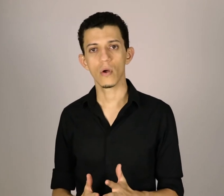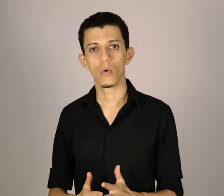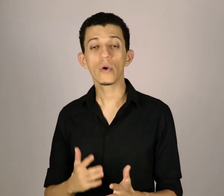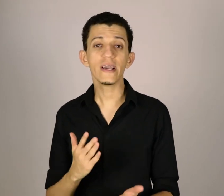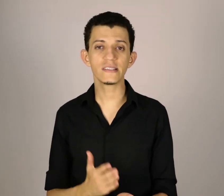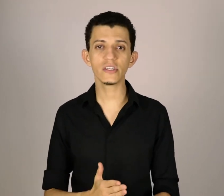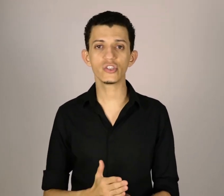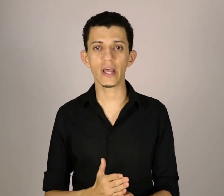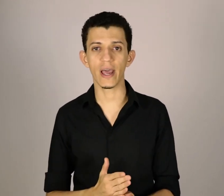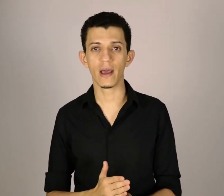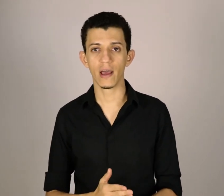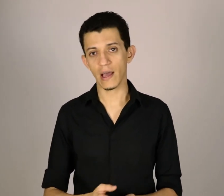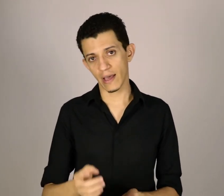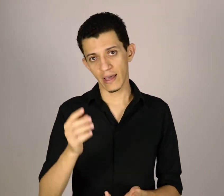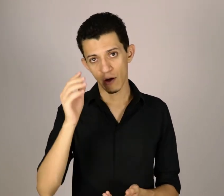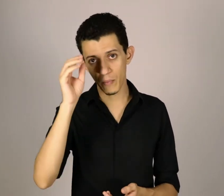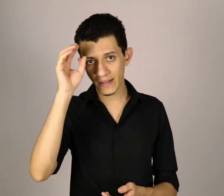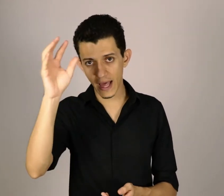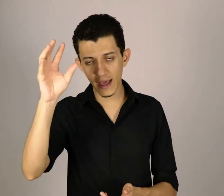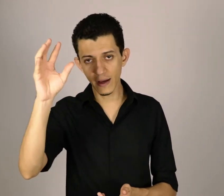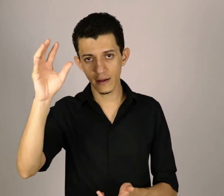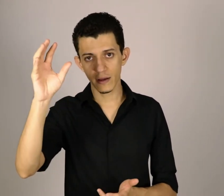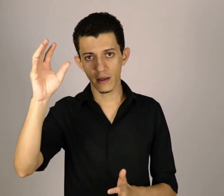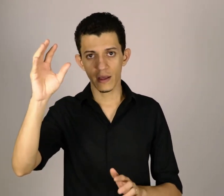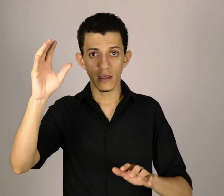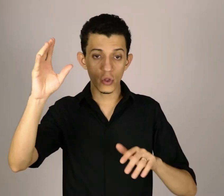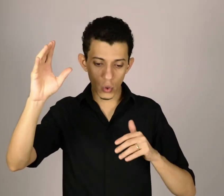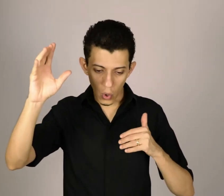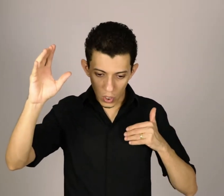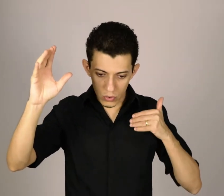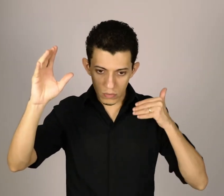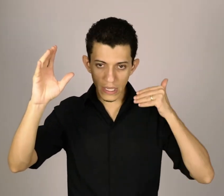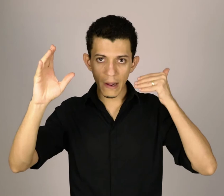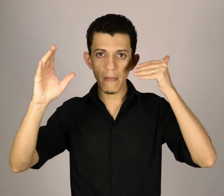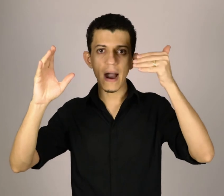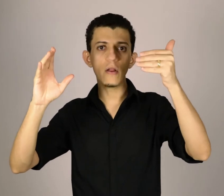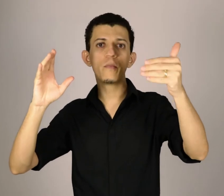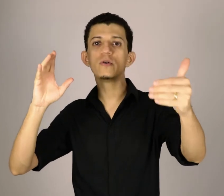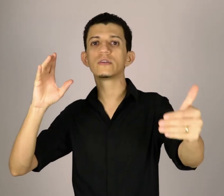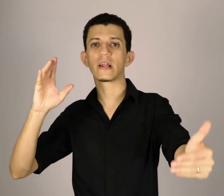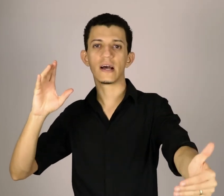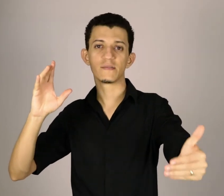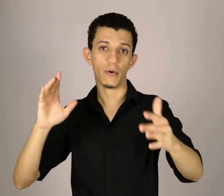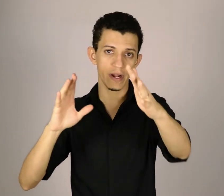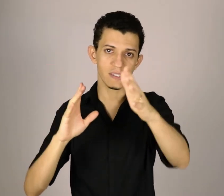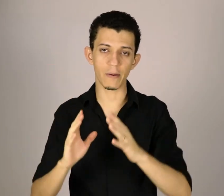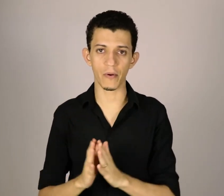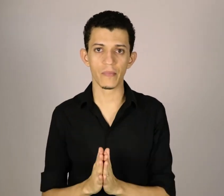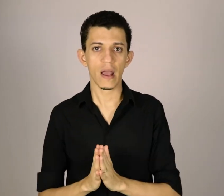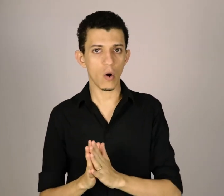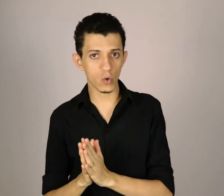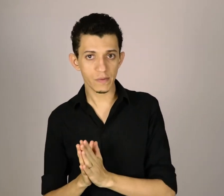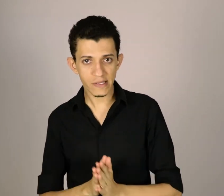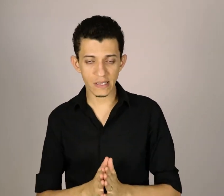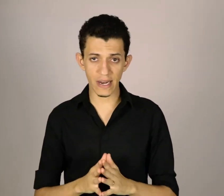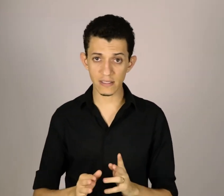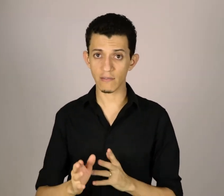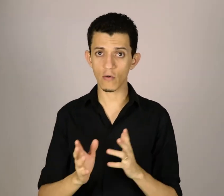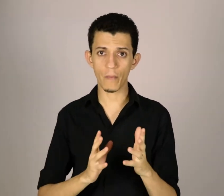O que existe é uma ideia e todo um trabalho por detrás. Por exemplo, alguns meses atrás estava